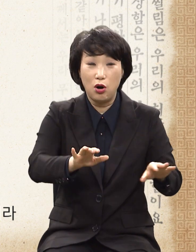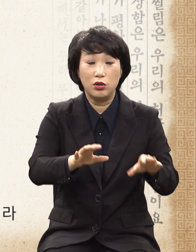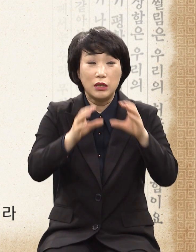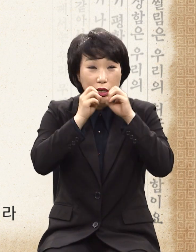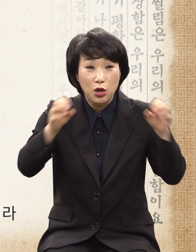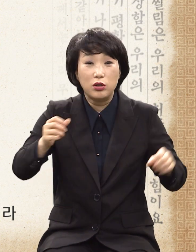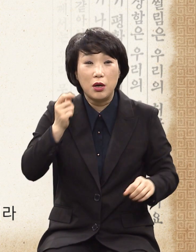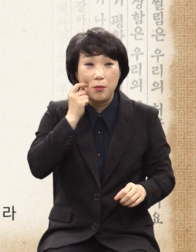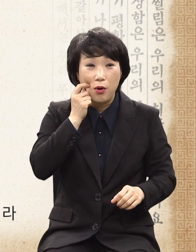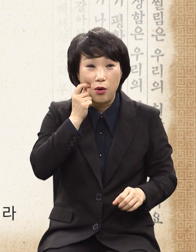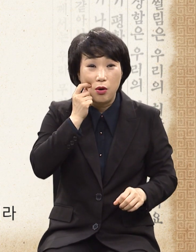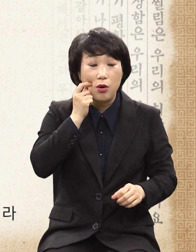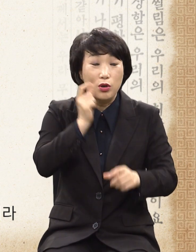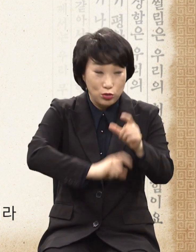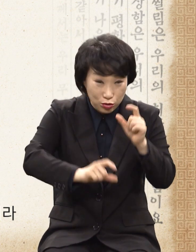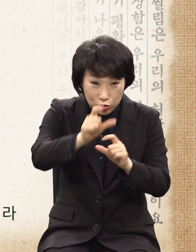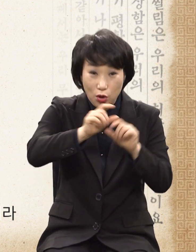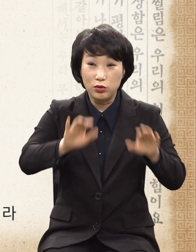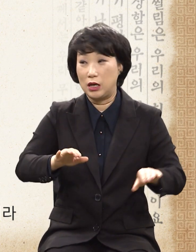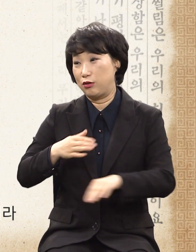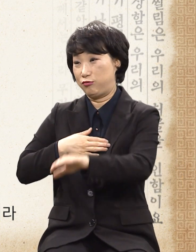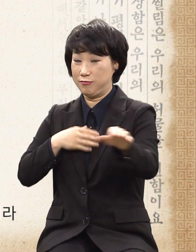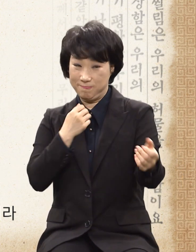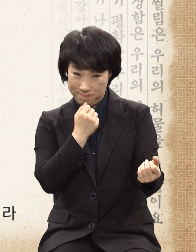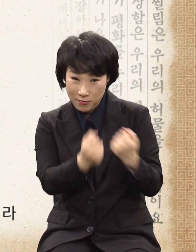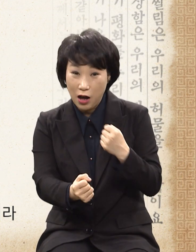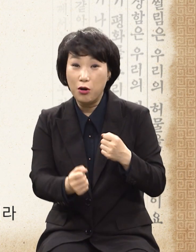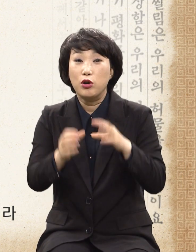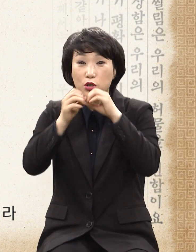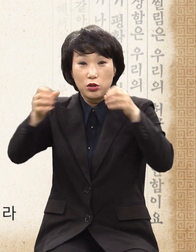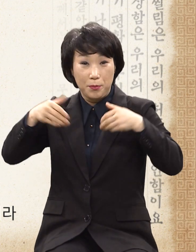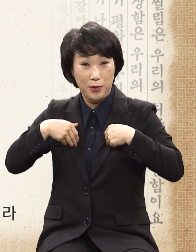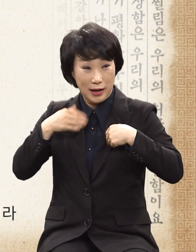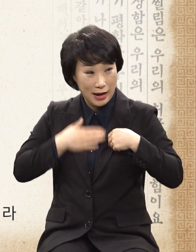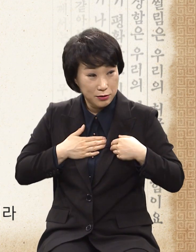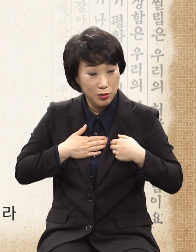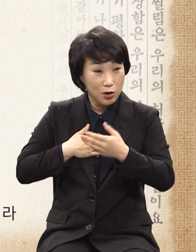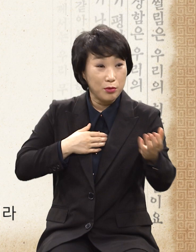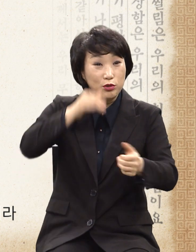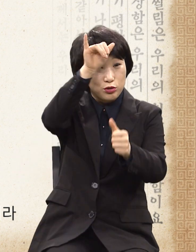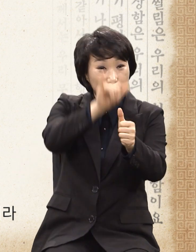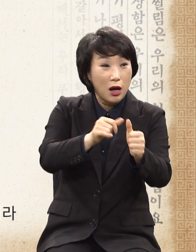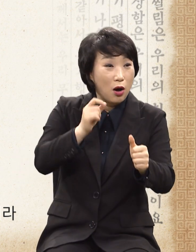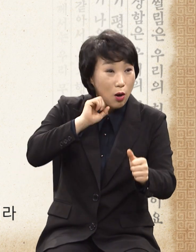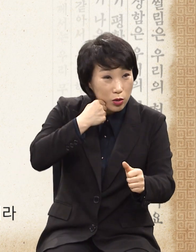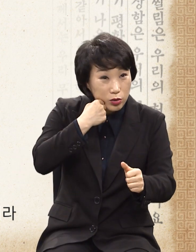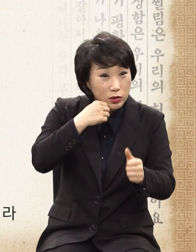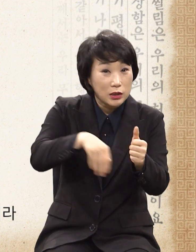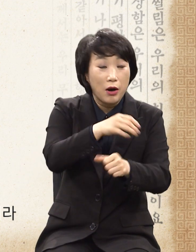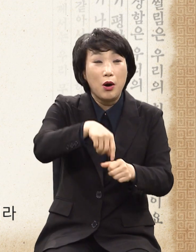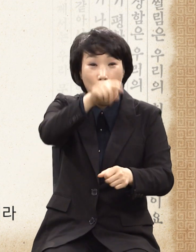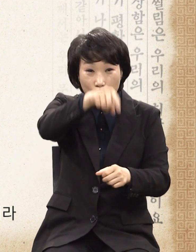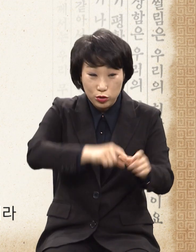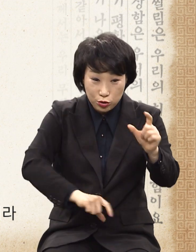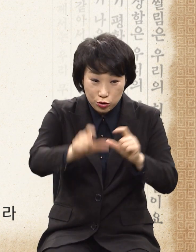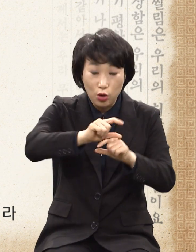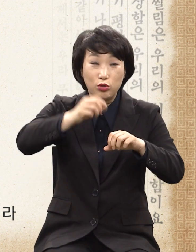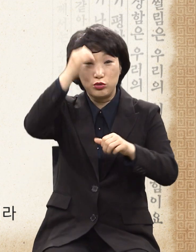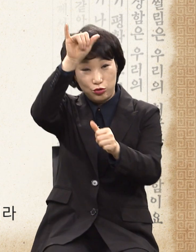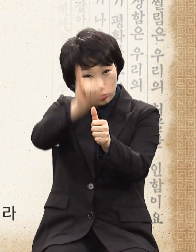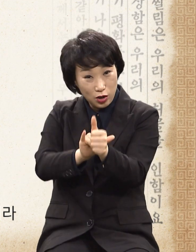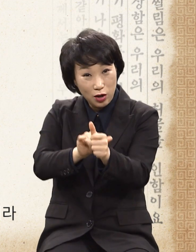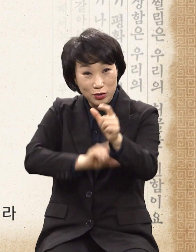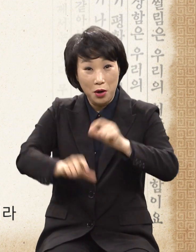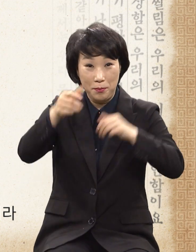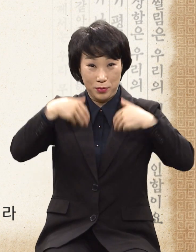전도하지 못하게 될수록 전도하고 충성하지 못하는 상황이 이루어질수록 충성하고 순종하지